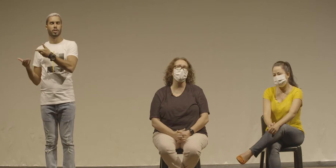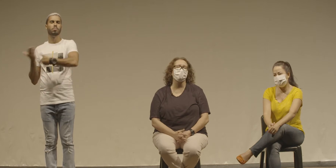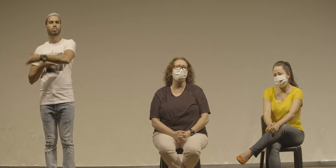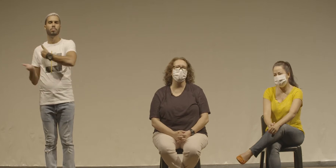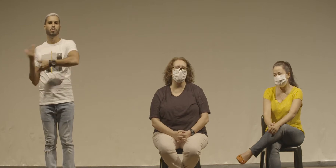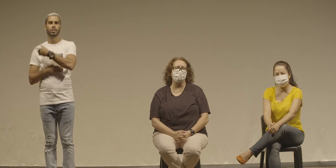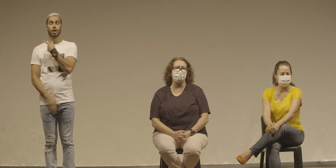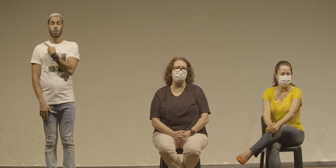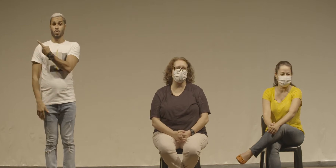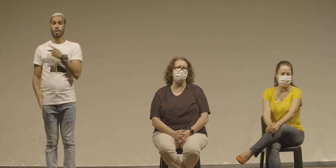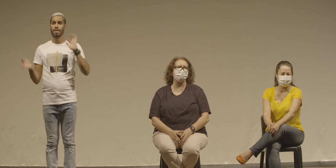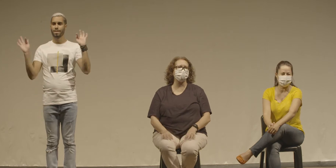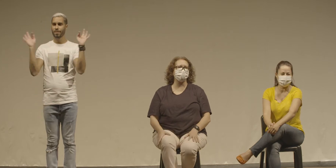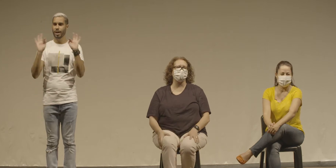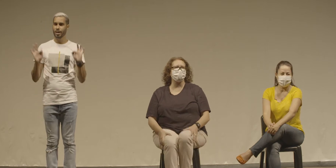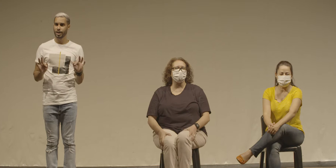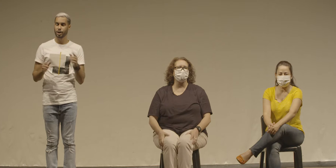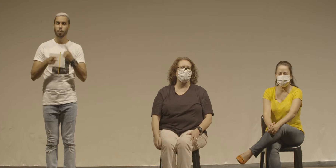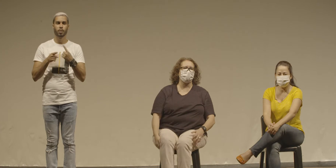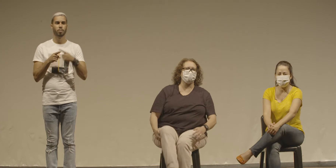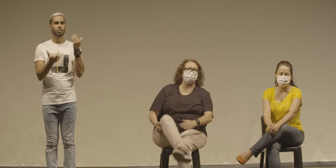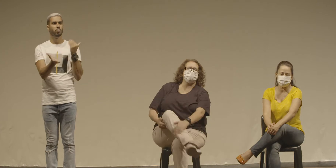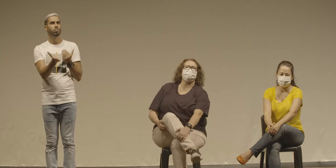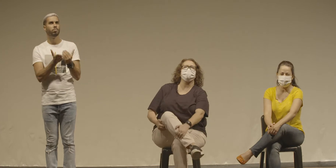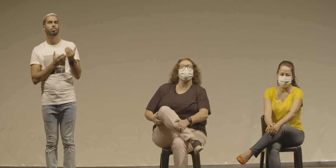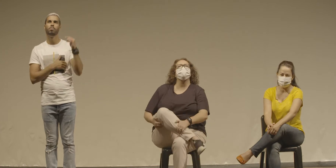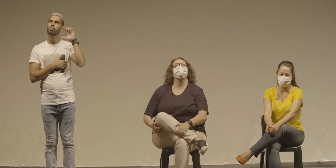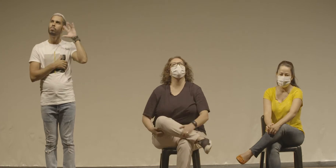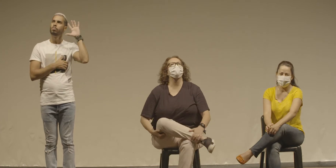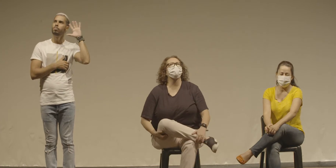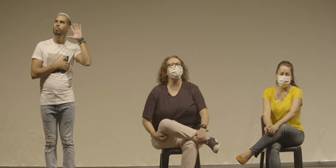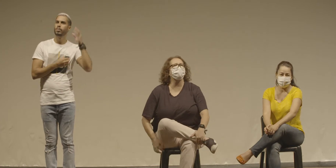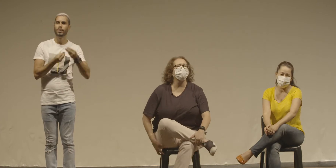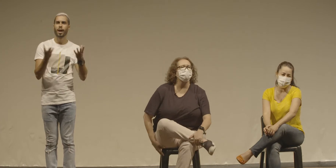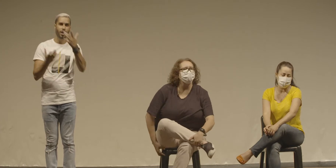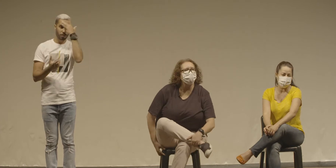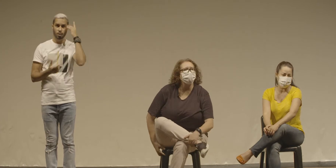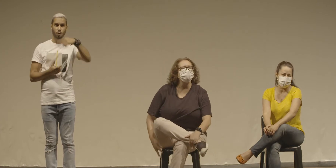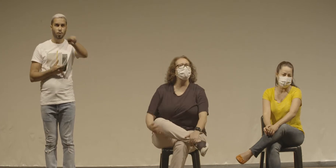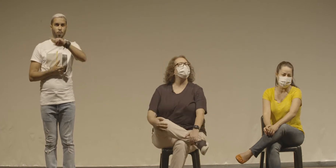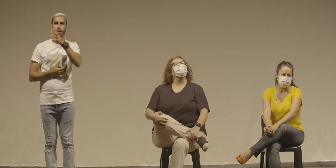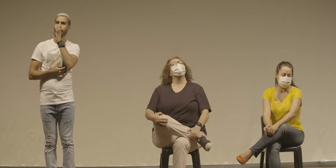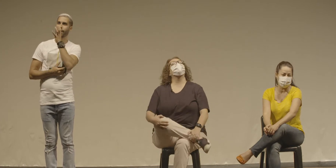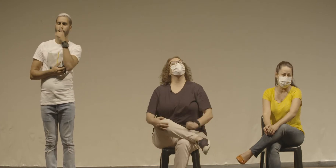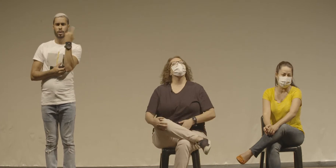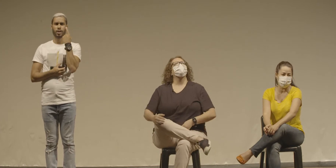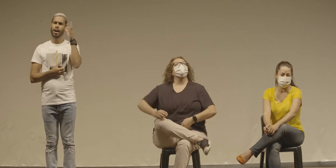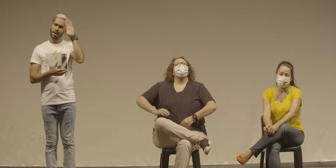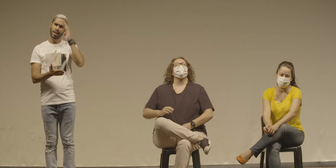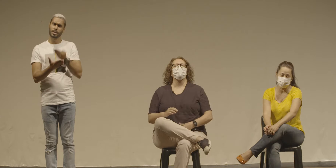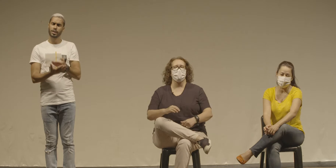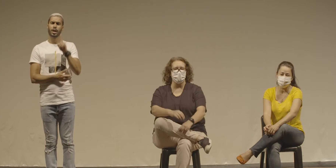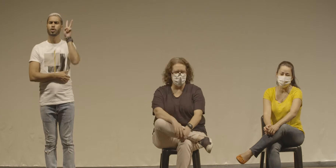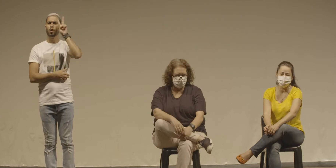muito feliz de estar começando a poder fazer com que as pessoas assistam. A gente acredita que é uma história que